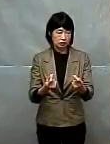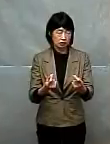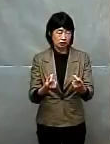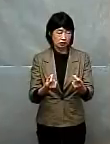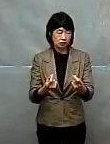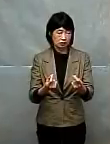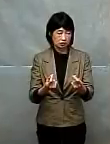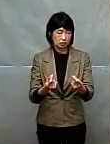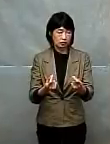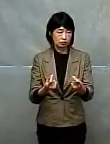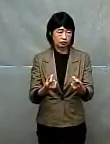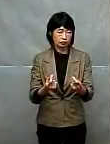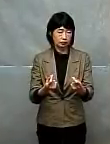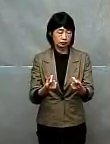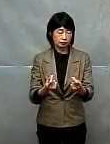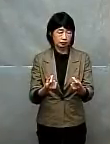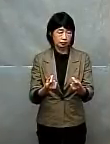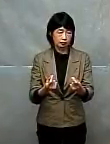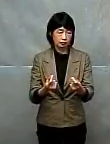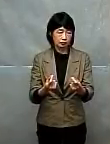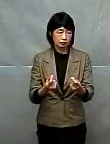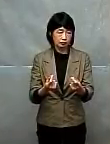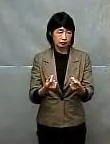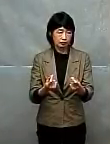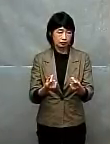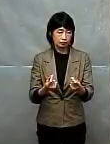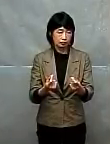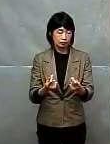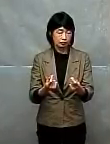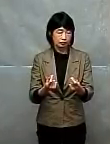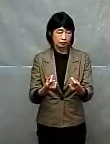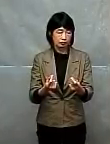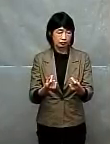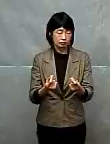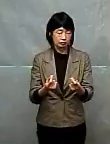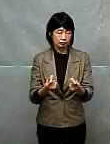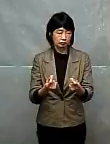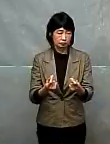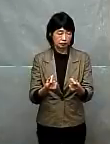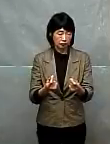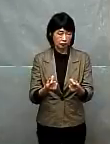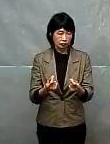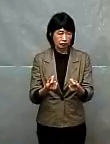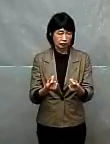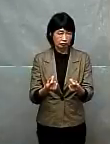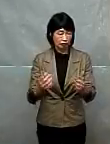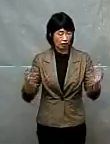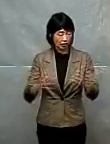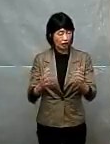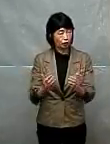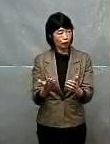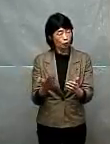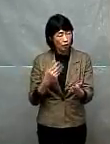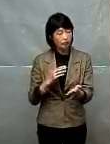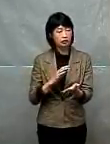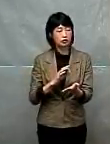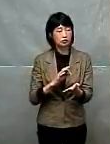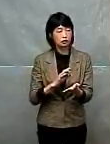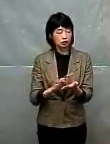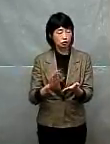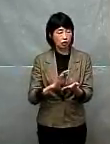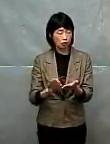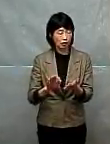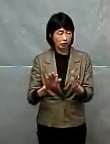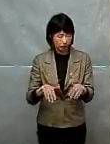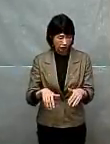用方法がですね、使われたのがだから会合の前に使われたものだろうと思います